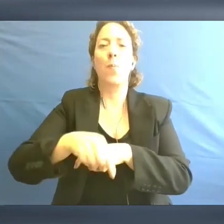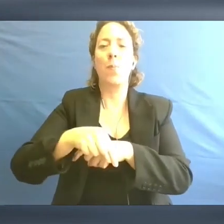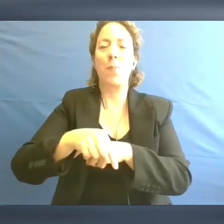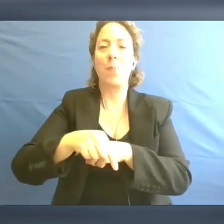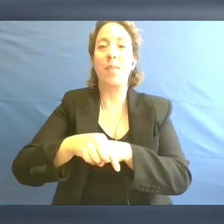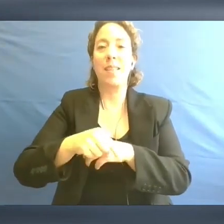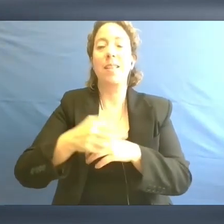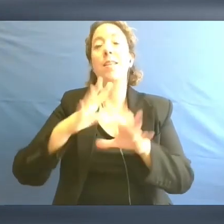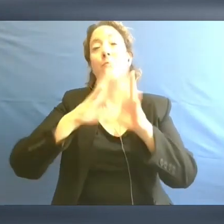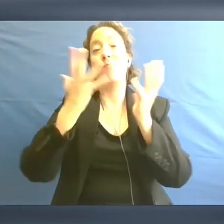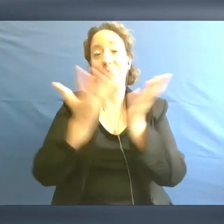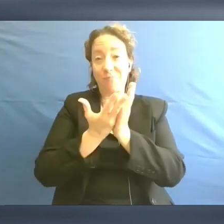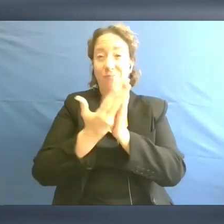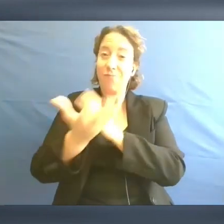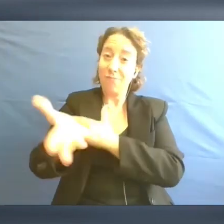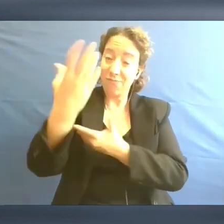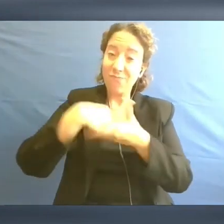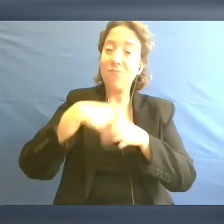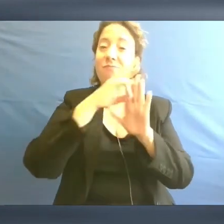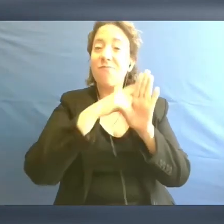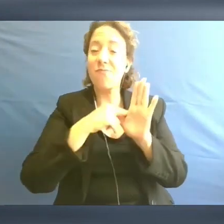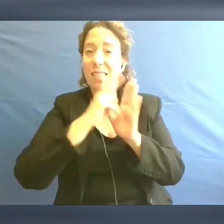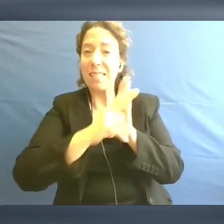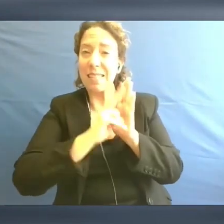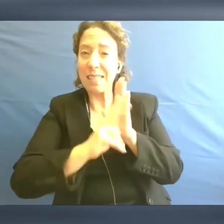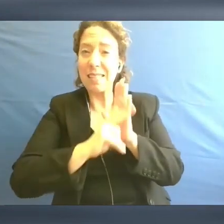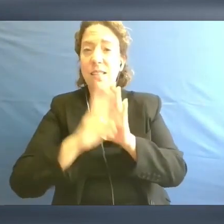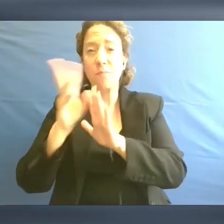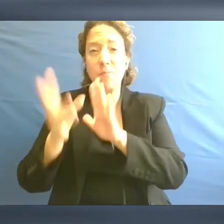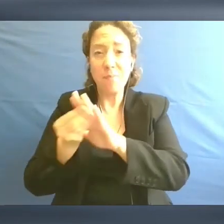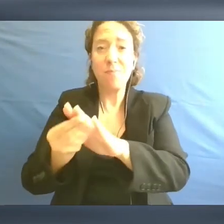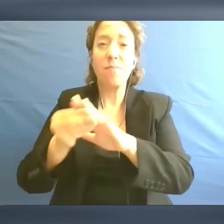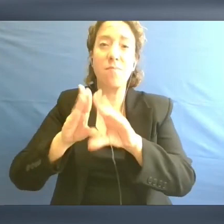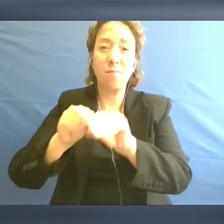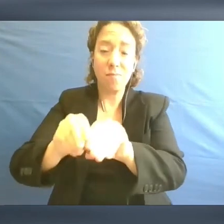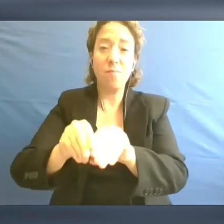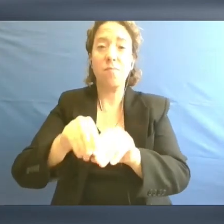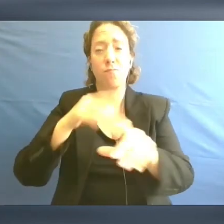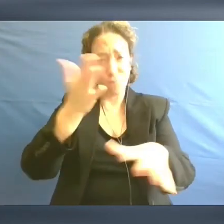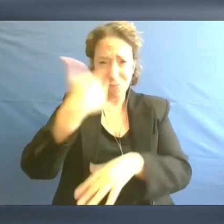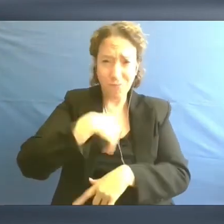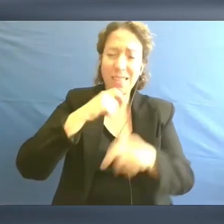manière générale, venez lire les règles, venez les implémenter et venez discuter